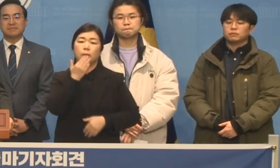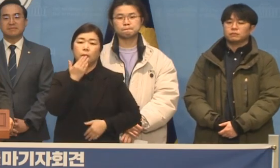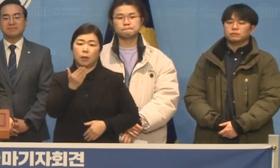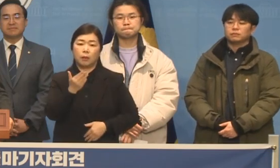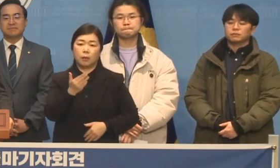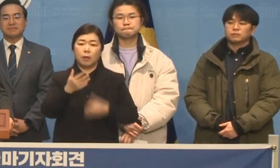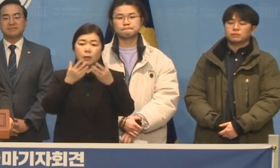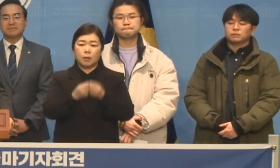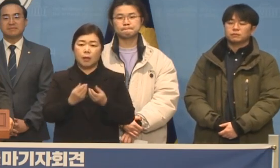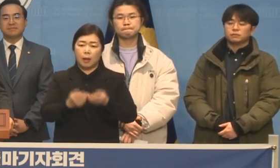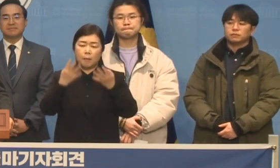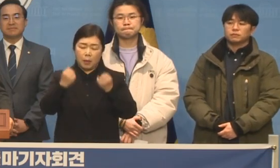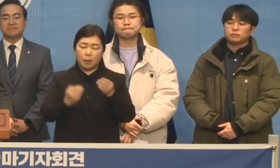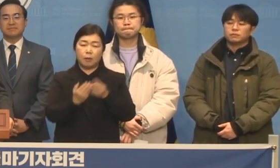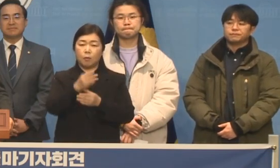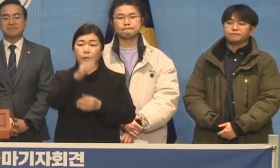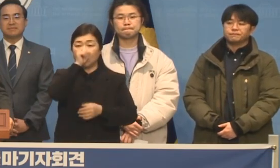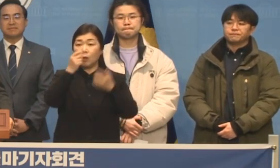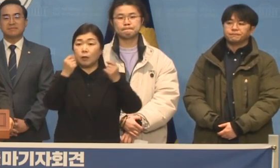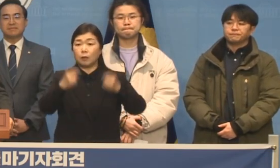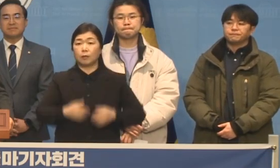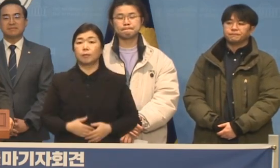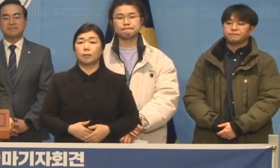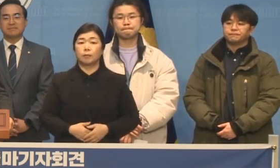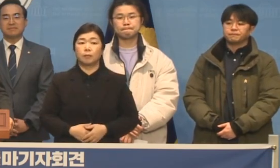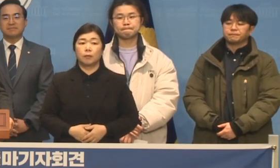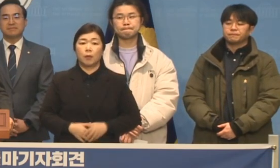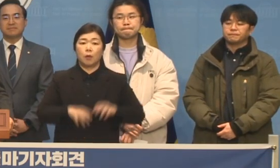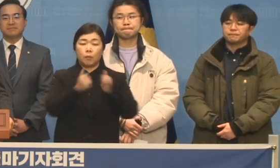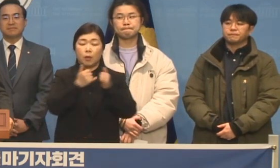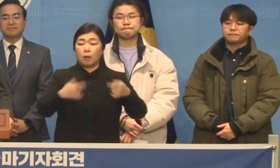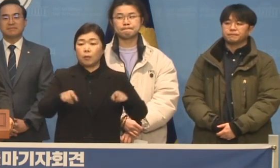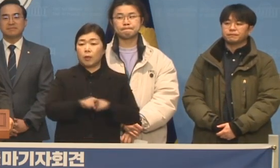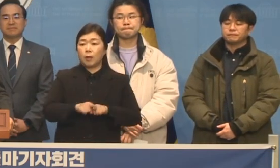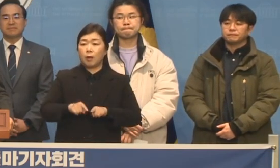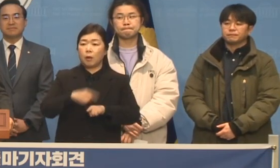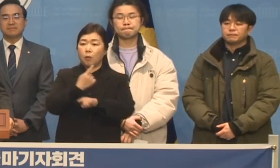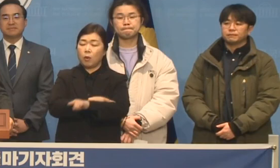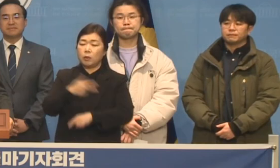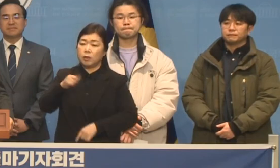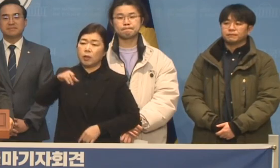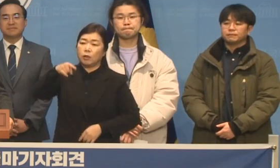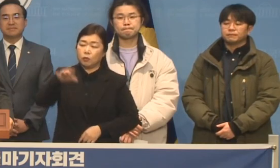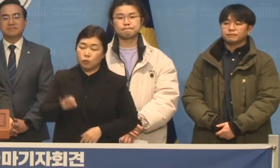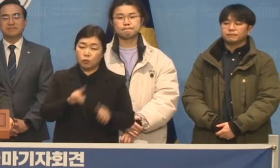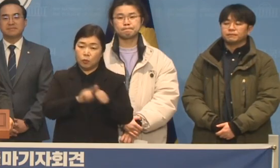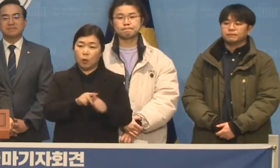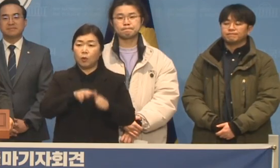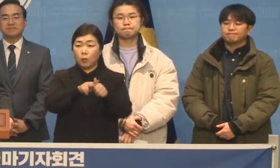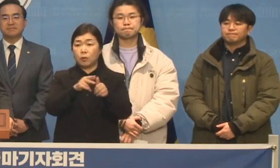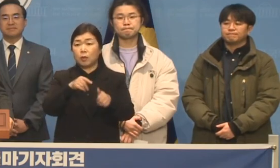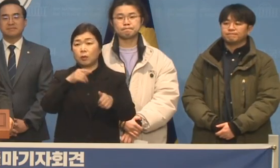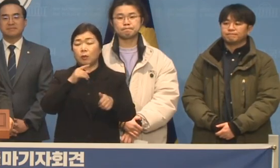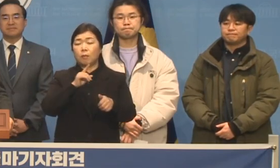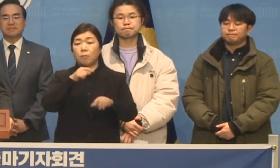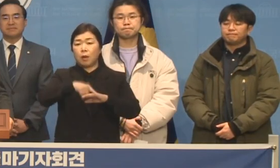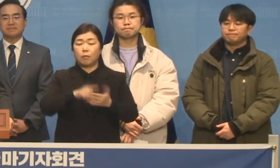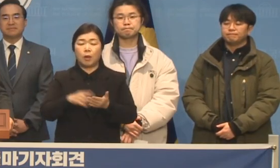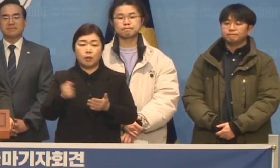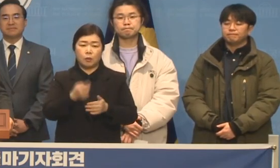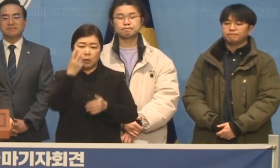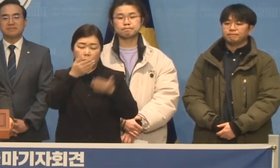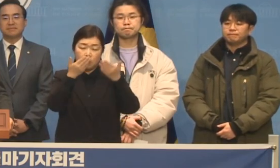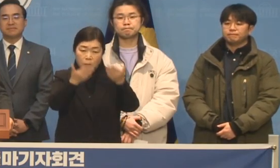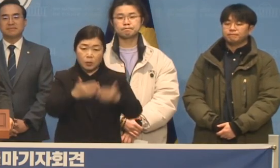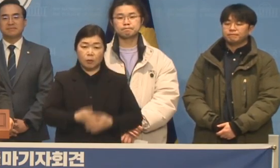많이 늘어났으면 좋겠고요. 우리 국민들과 함께 권지웅 후보의 도전을 응원하는 마음으로 앞으로도 계속 지켜보겠습니다. 우리 국민들께서도